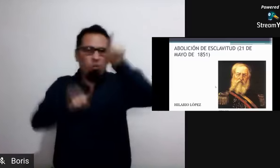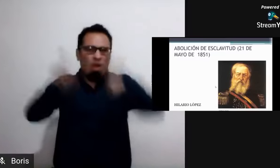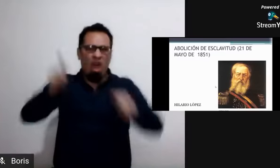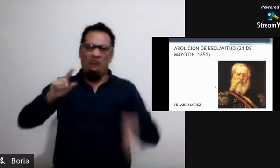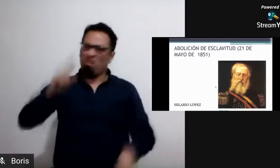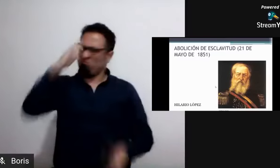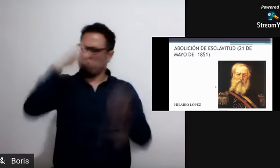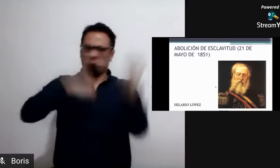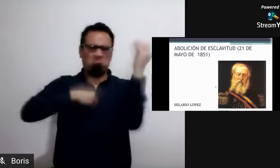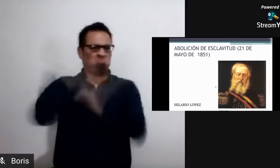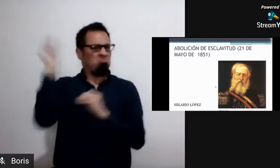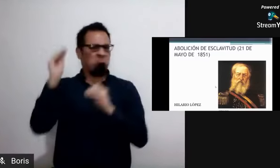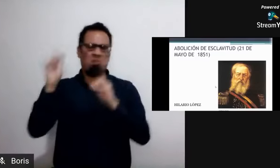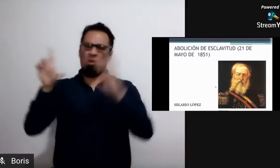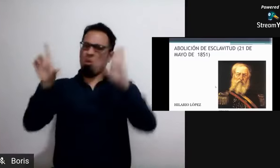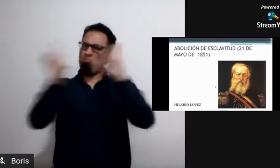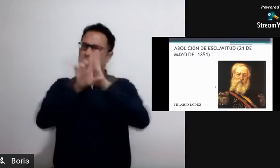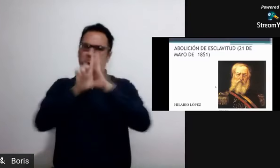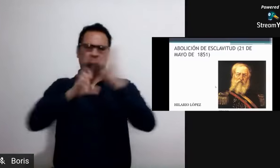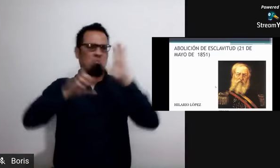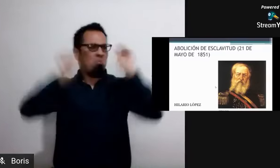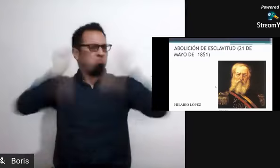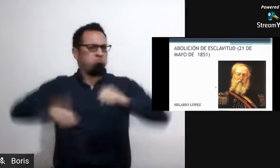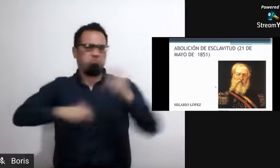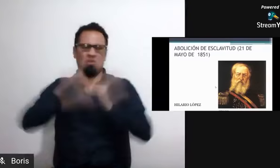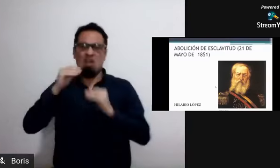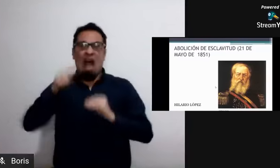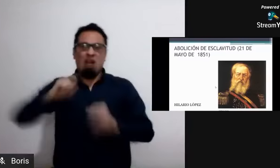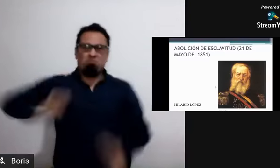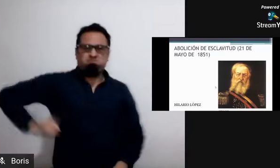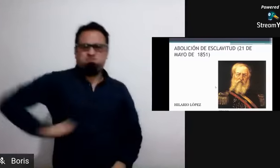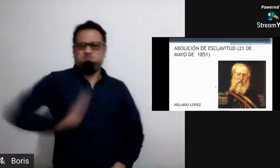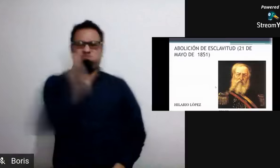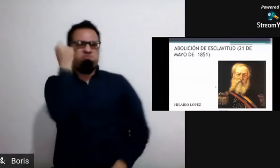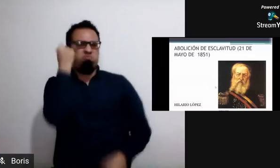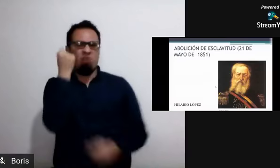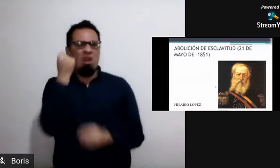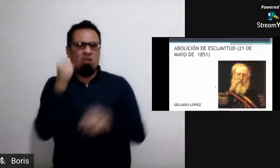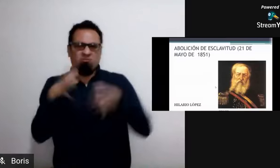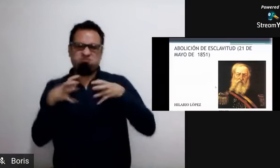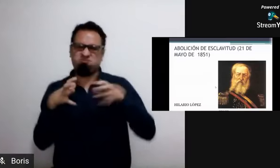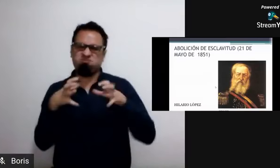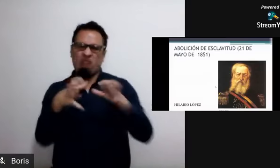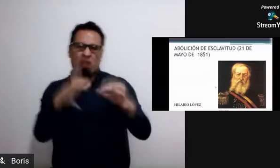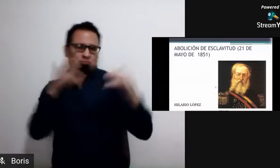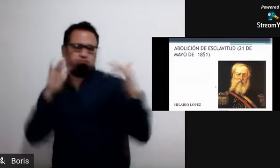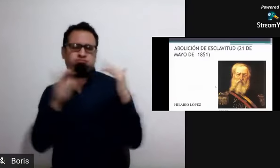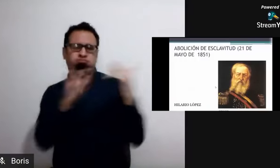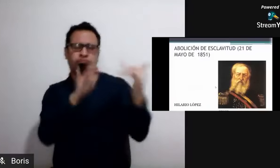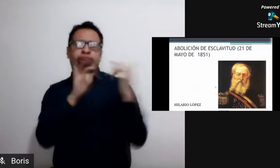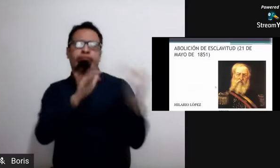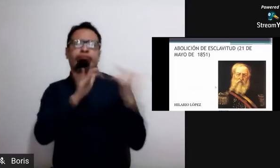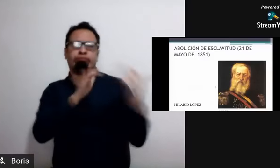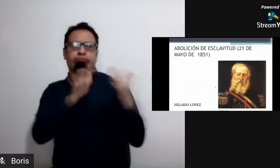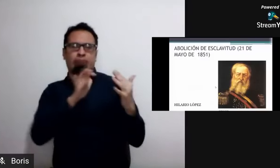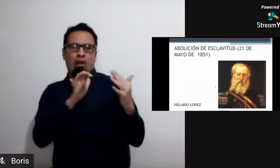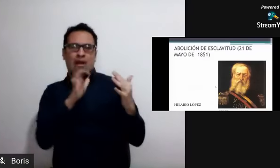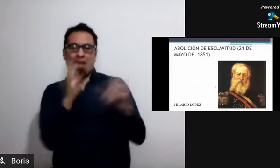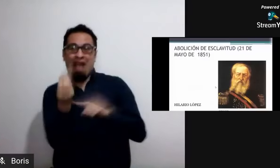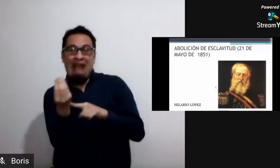Muchas personas en ese momento estaban en desacuerdo con esta propuesta, más que nada los terratenientes que